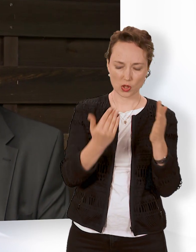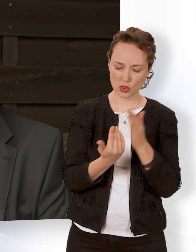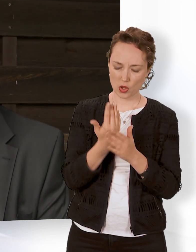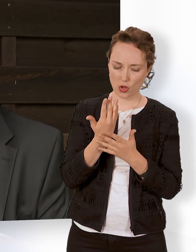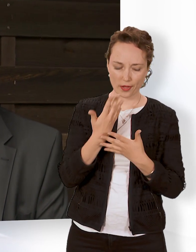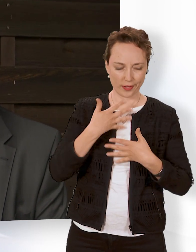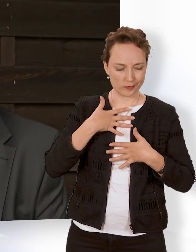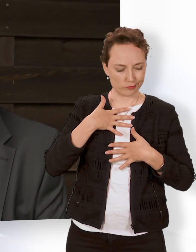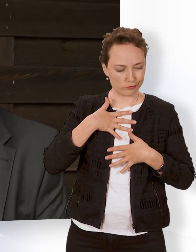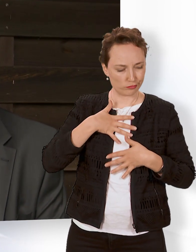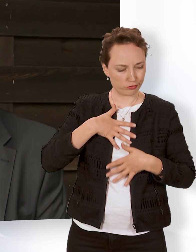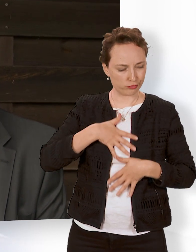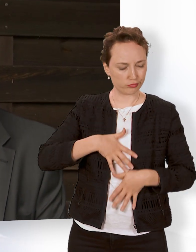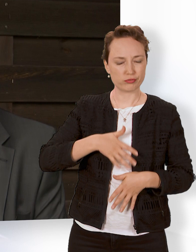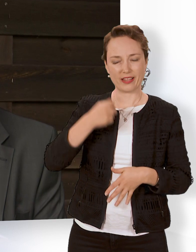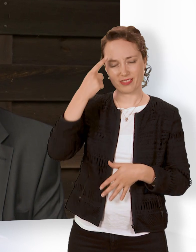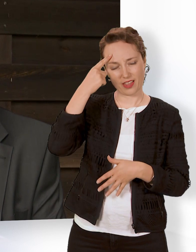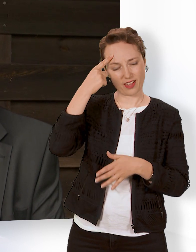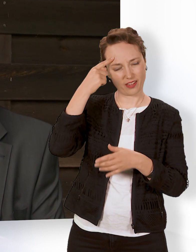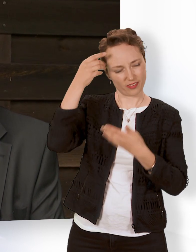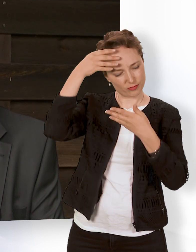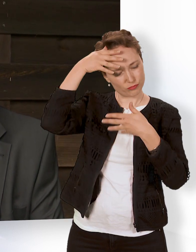unser Denken prägt, lass dir genügen